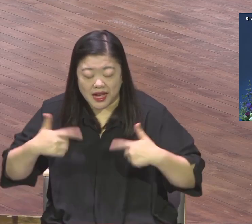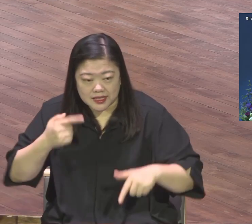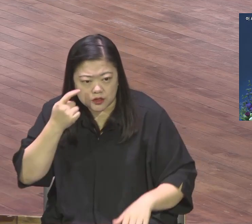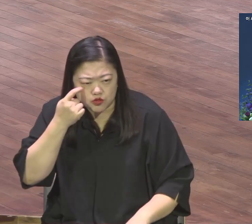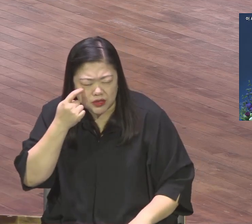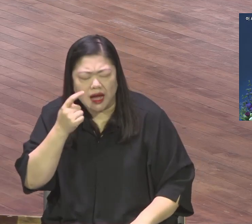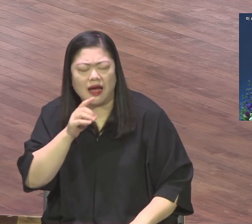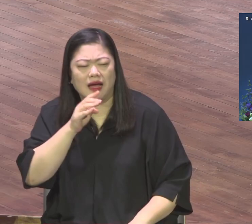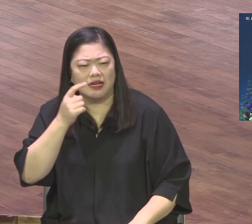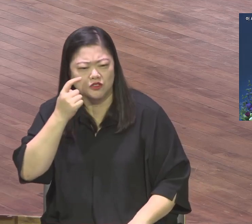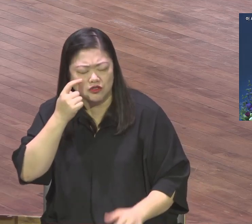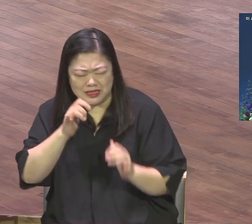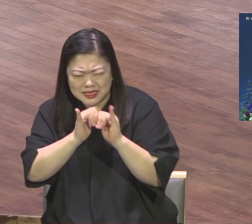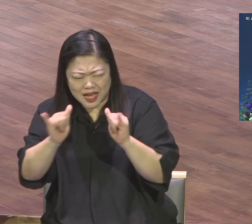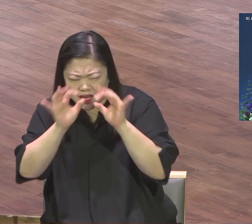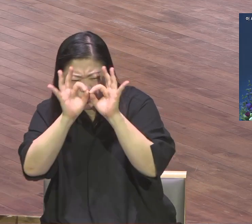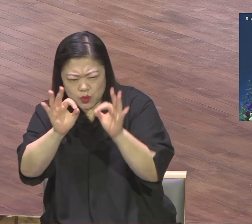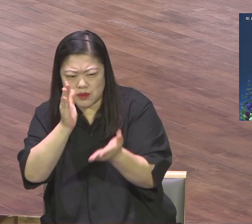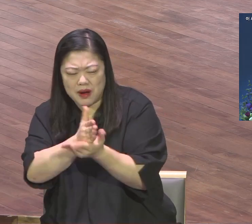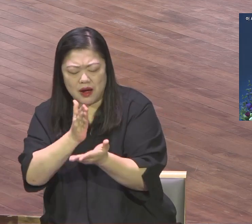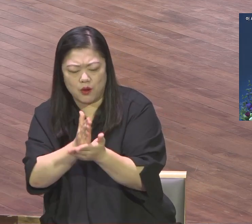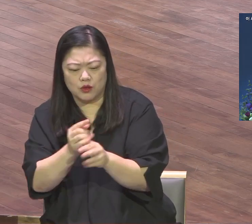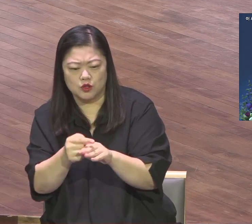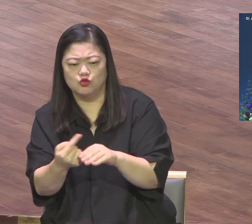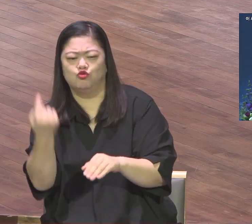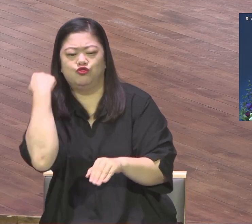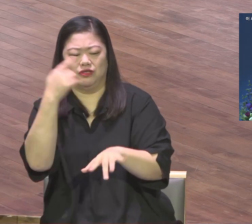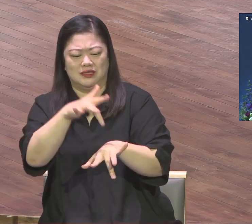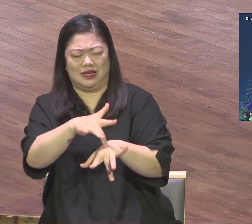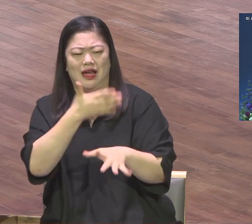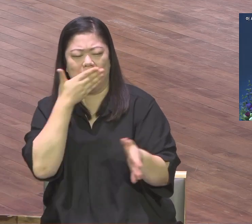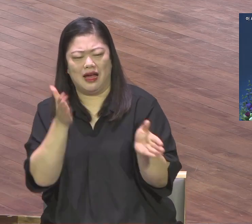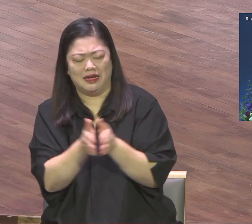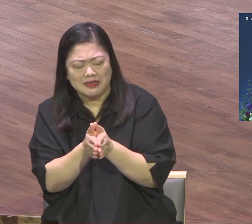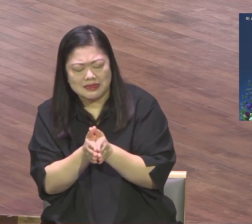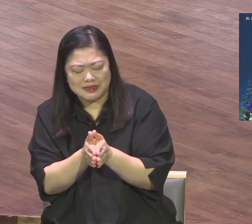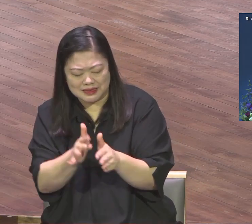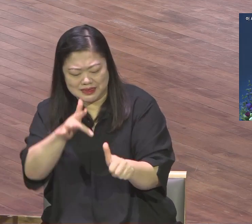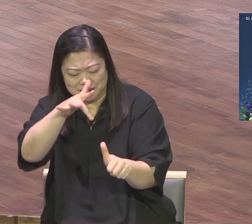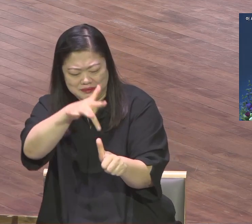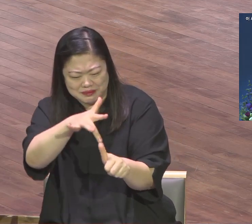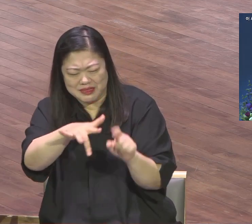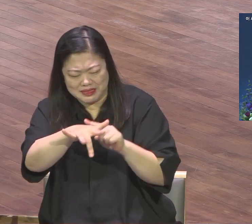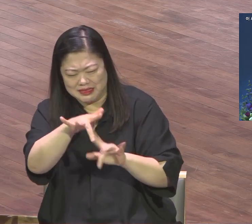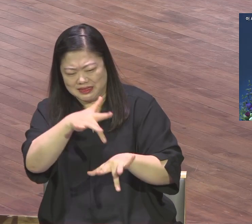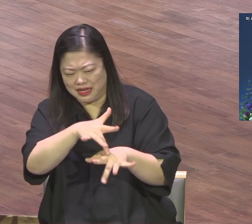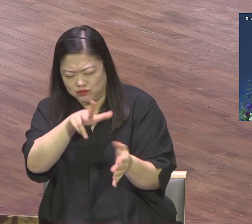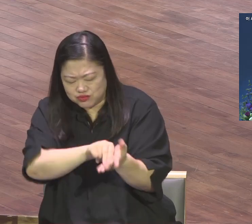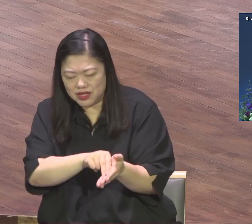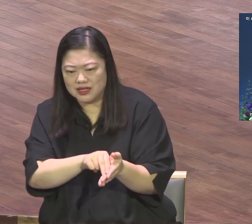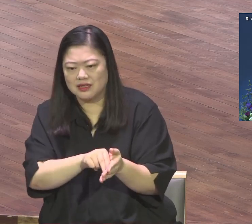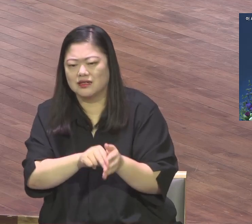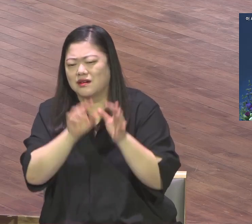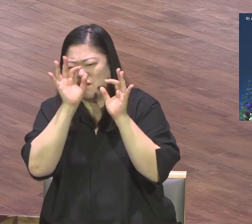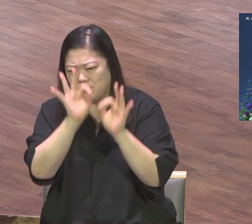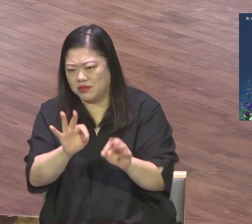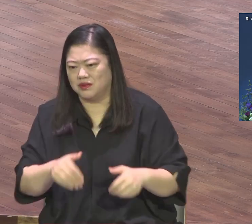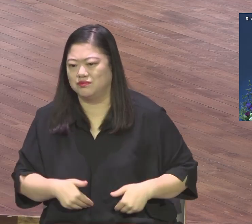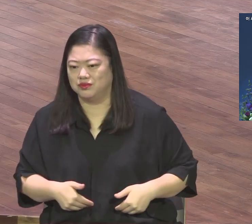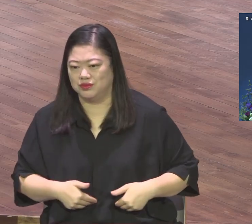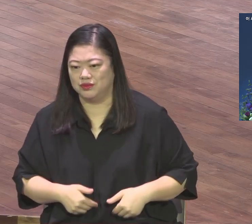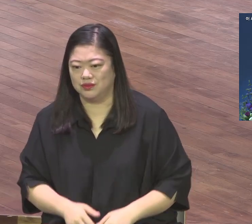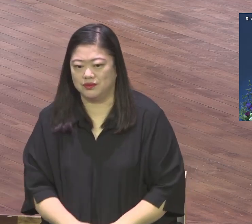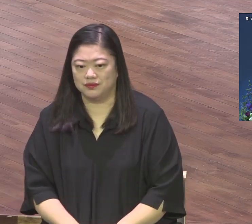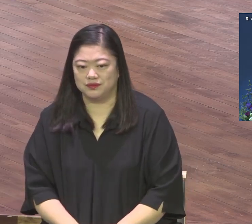해소해가지고 영적으로 대처하고 말씀으로 이겨나가라. 아멘. 내 기분, 감정, 내 자존심이 아니란 말이에요. 사단이 마지막 잡고